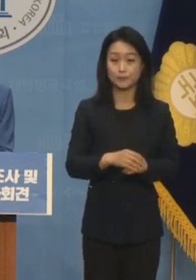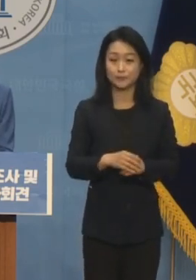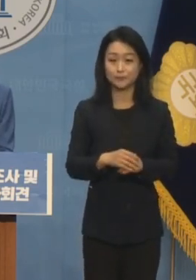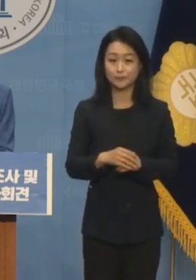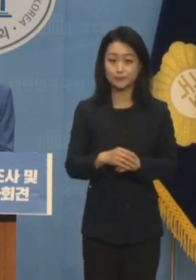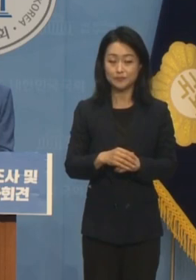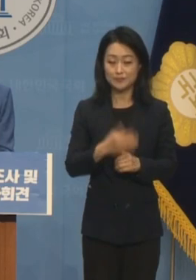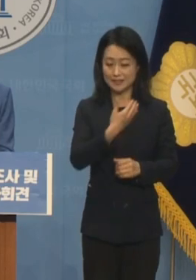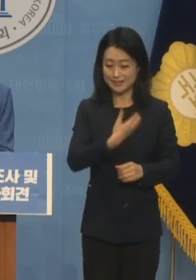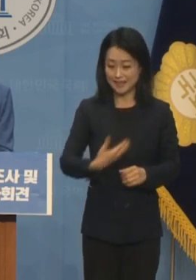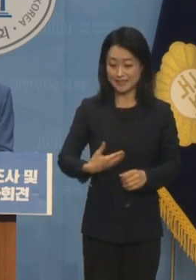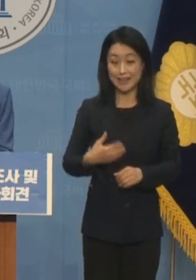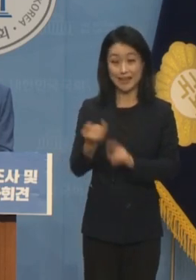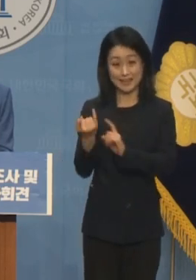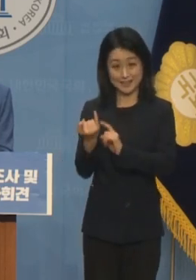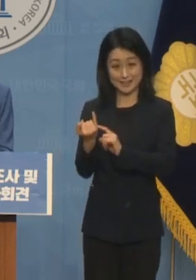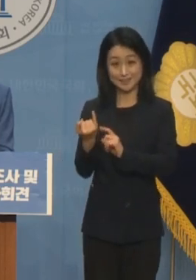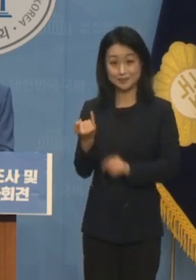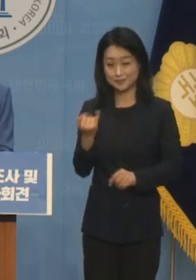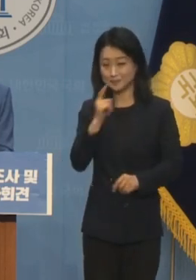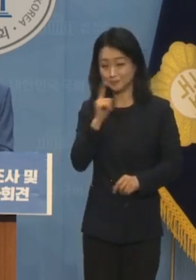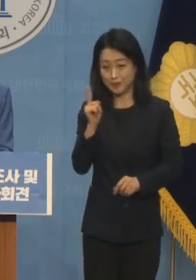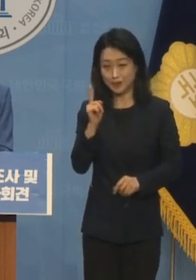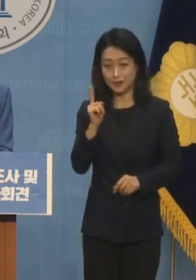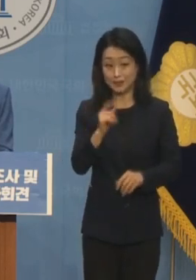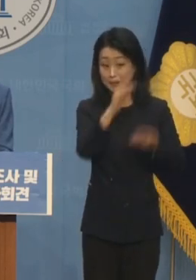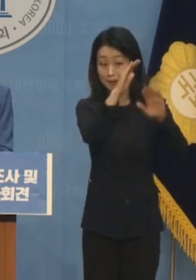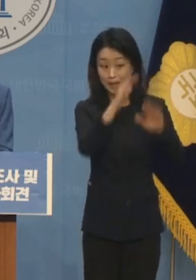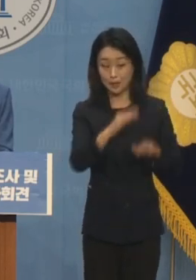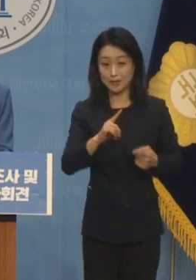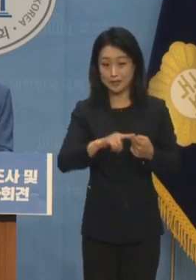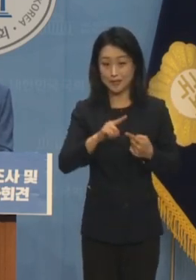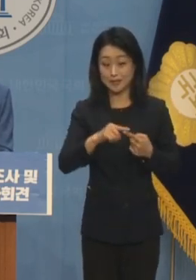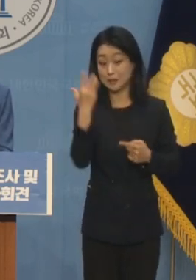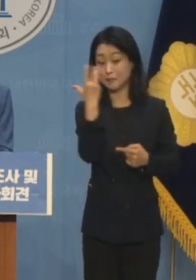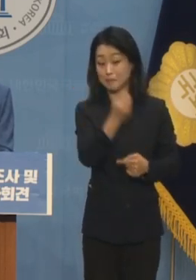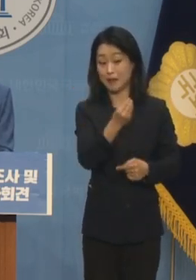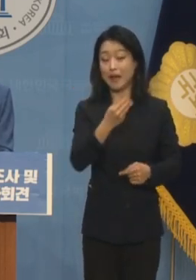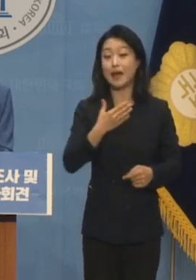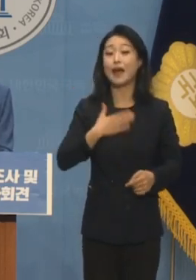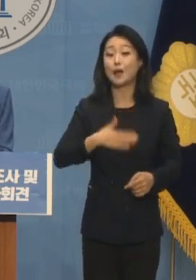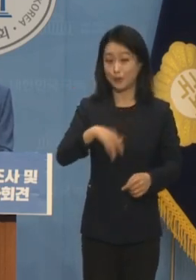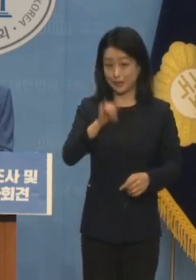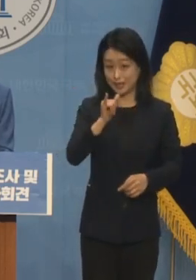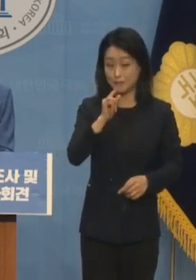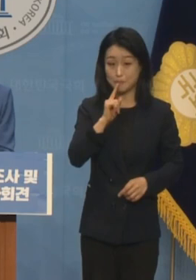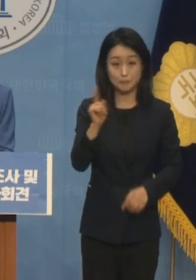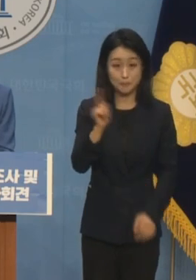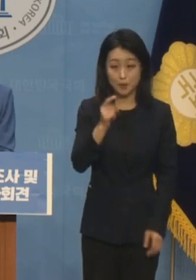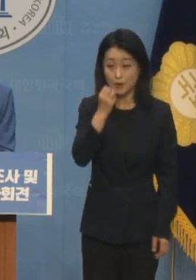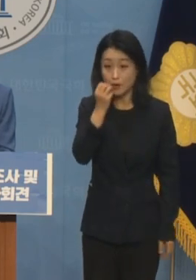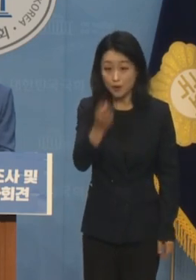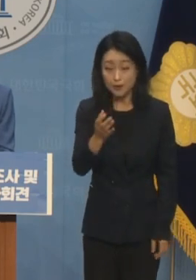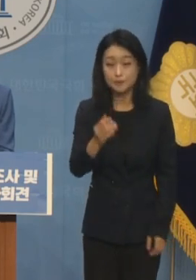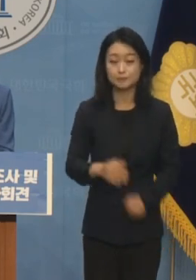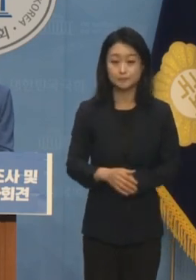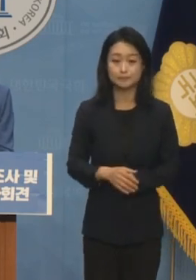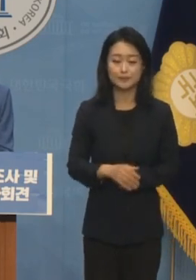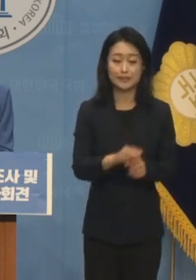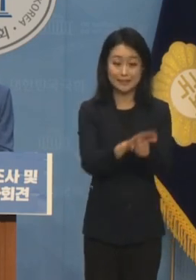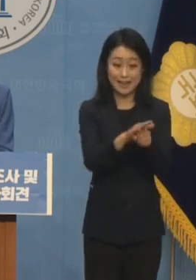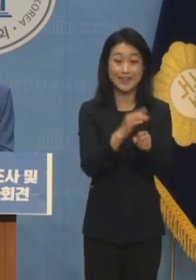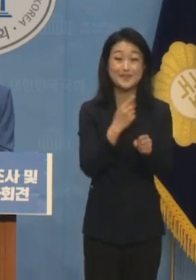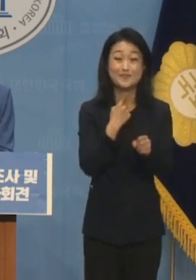반이었던 29세 CC 역시 위 사안과 관련된 추가 내용을 아래와 같이 밝혔습니다.